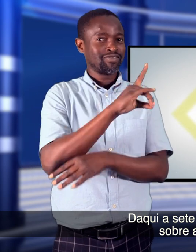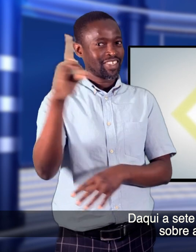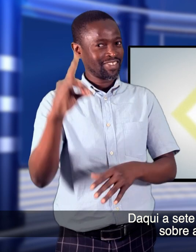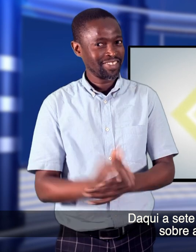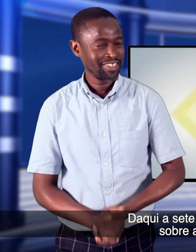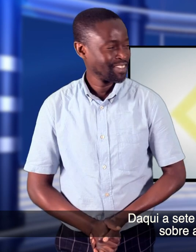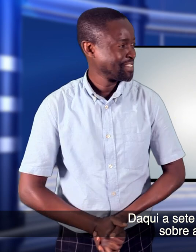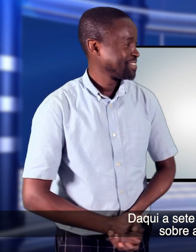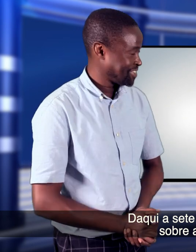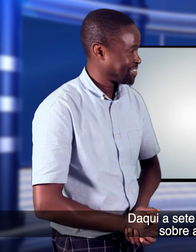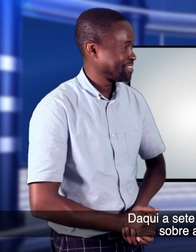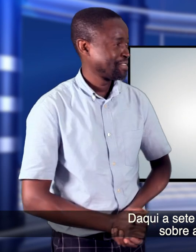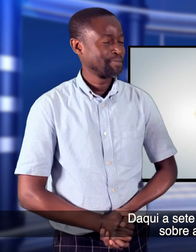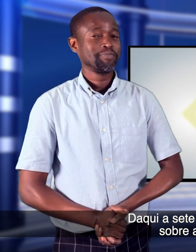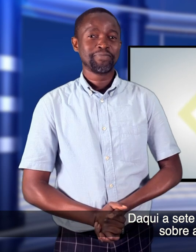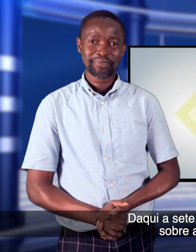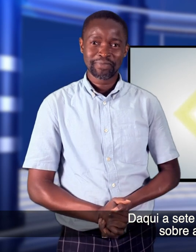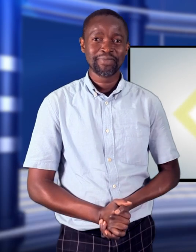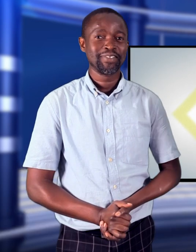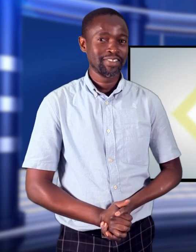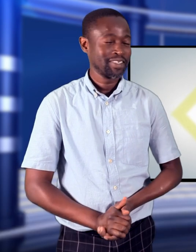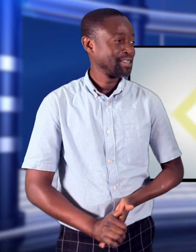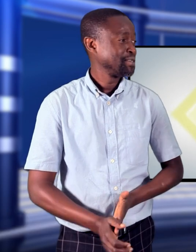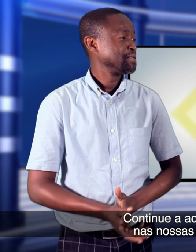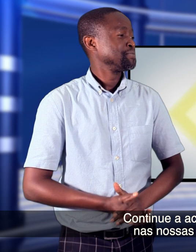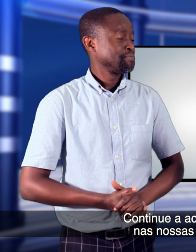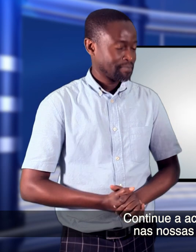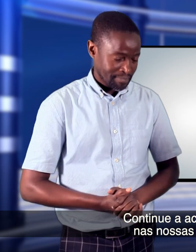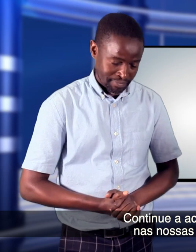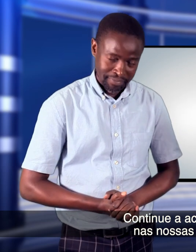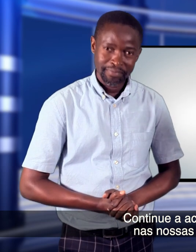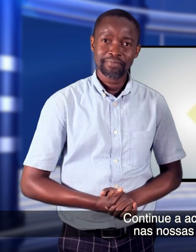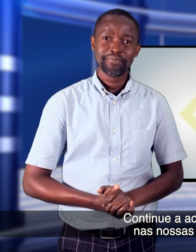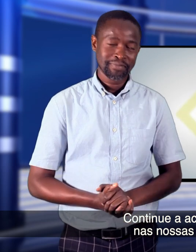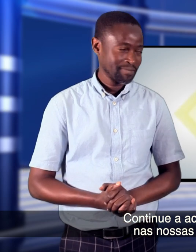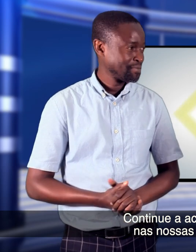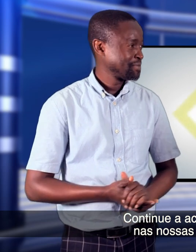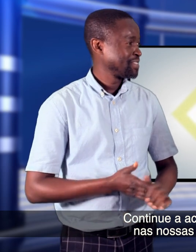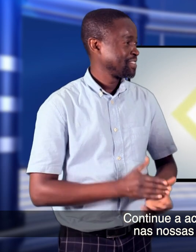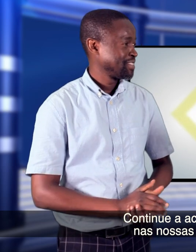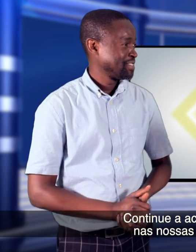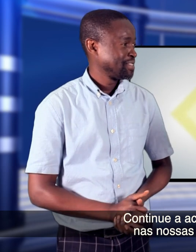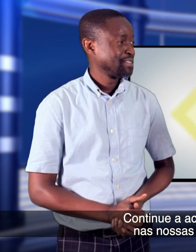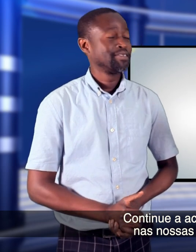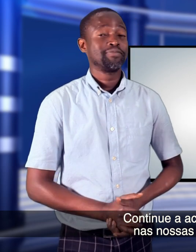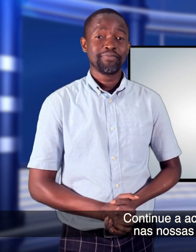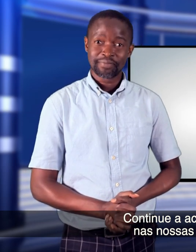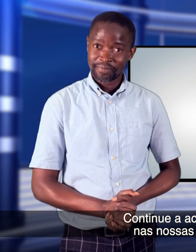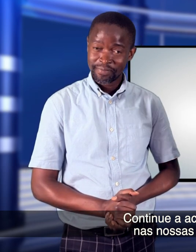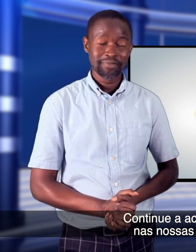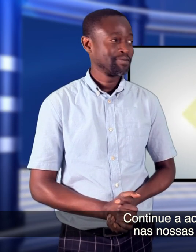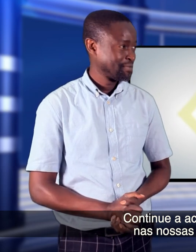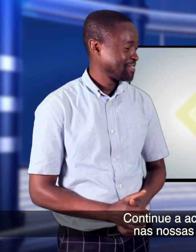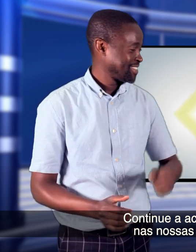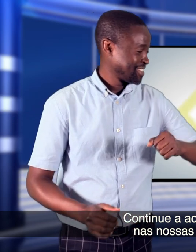informações sobre as pessoas com deficiência. Continue a acompanhar as nossas publicações nas nossas contas